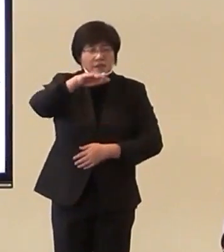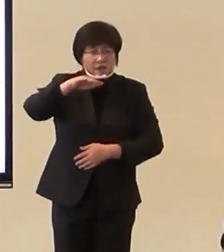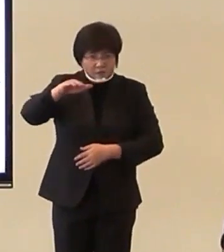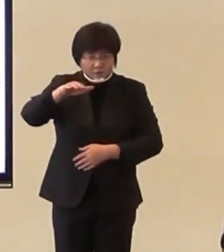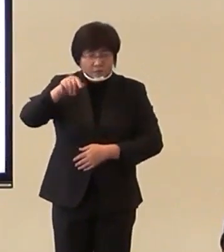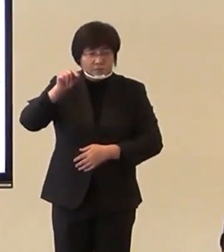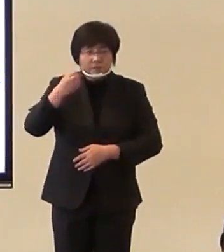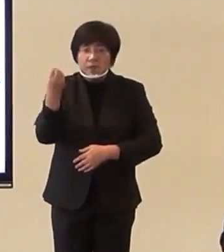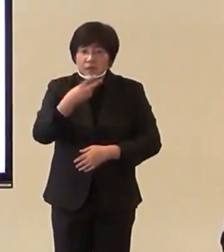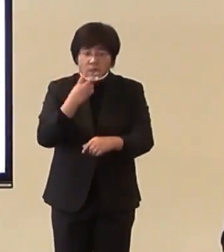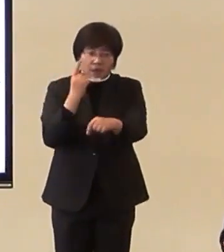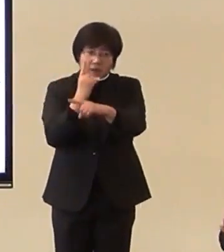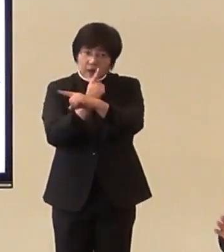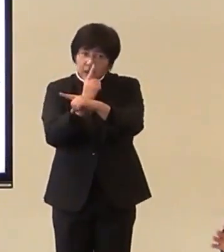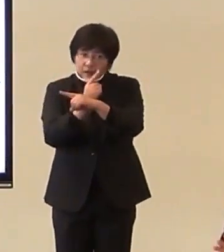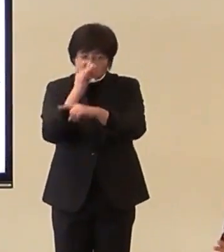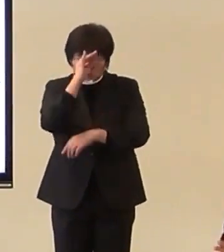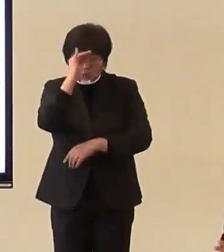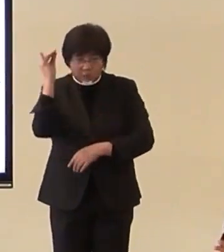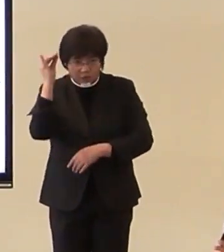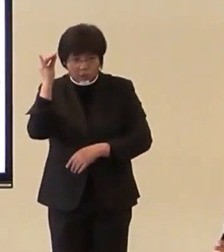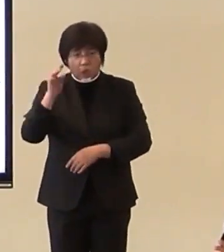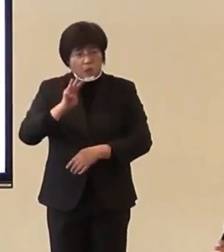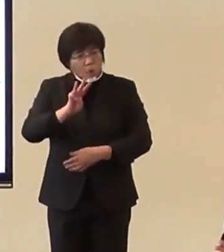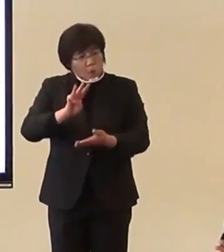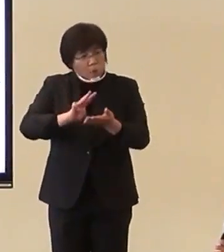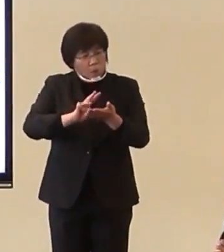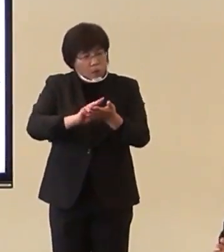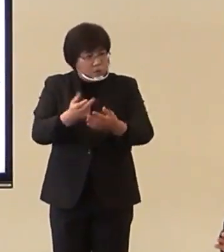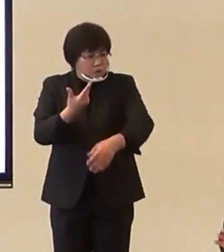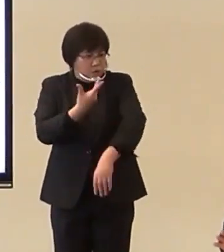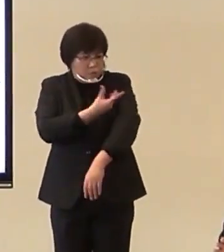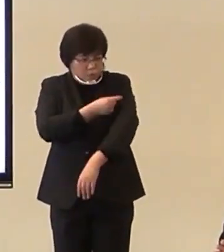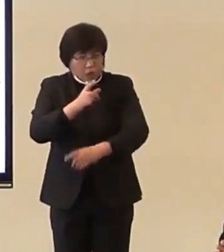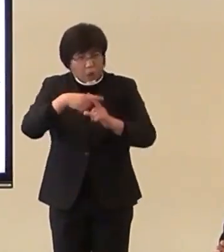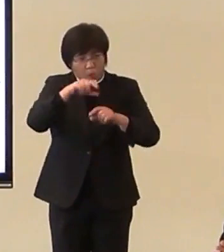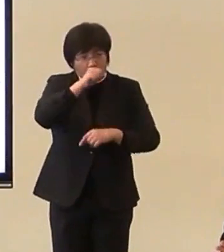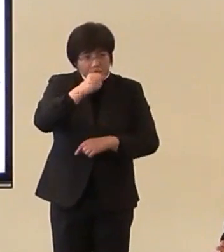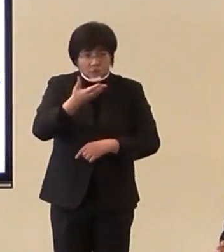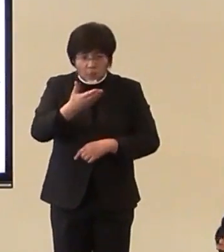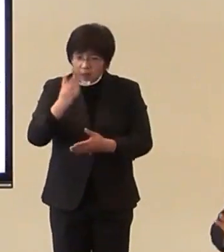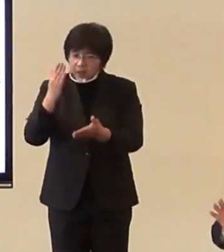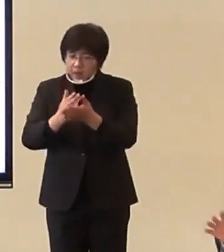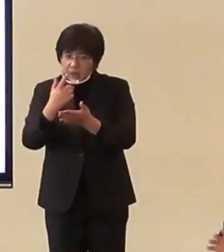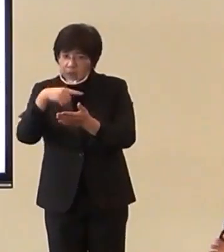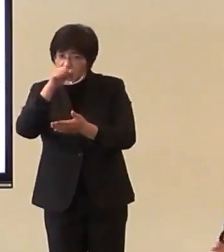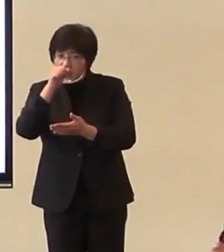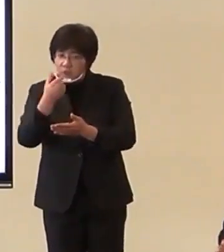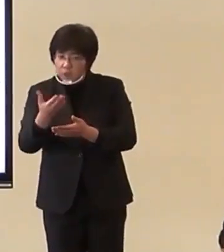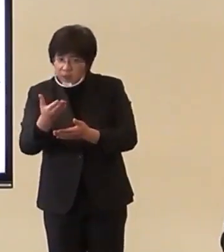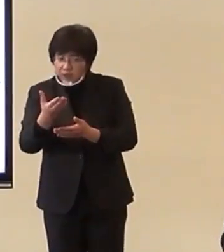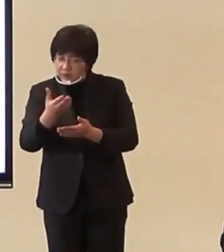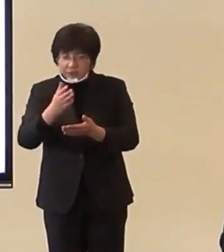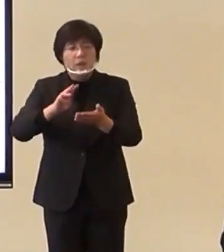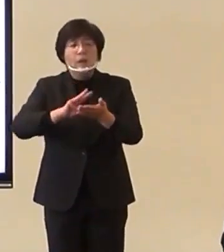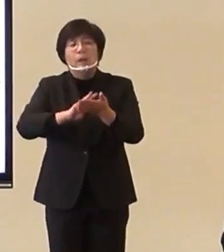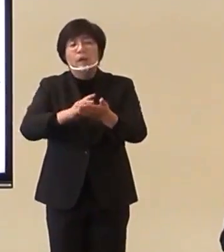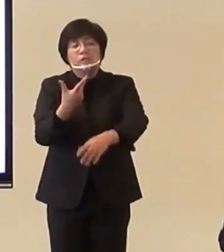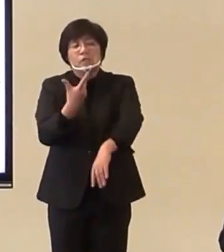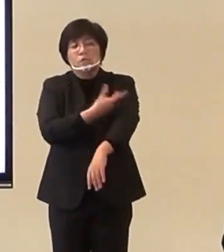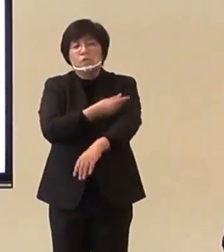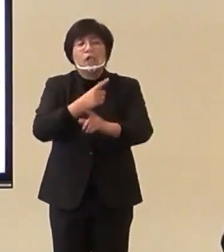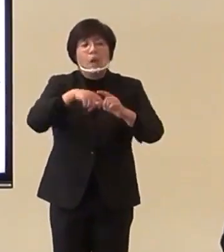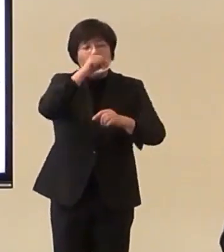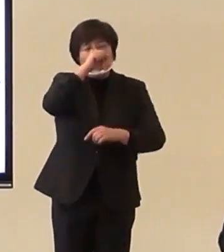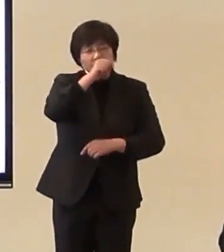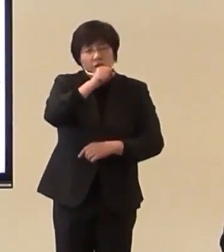スの知識として、ワクチンを打った方がいいんですか打たない方がいいんですかっていうのはやっぱり打つべきだと、なるべく全体打たないと思うんだろう。そしてま